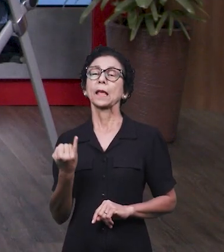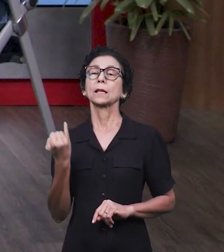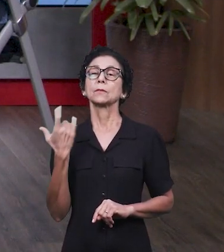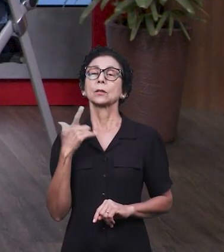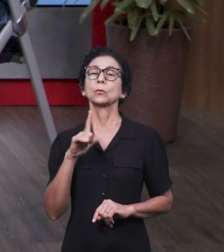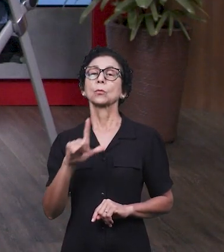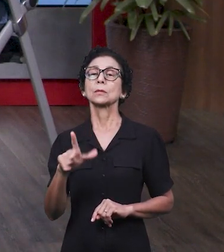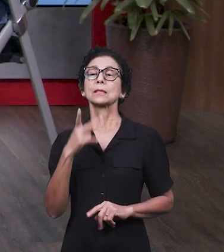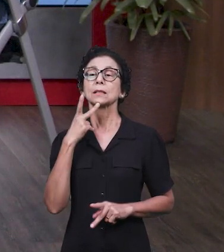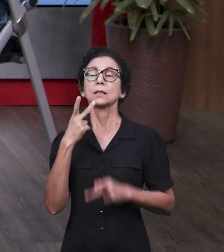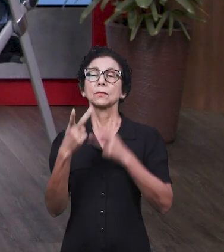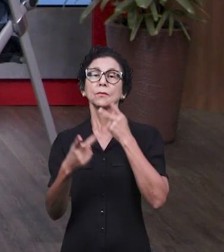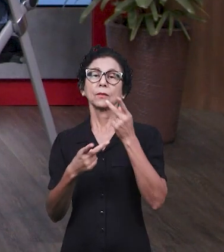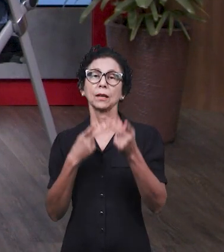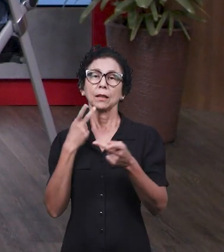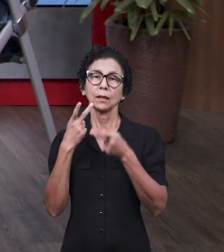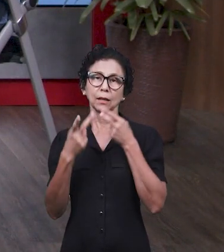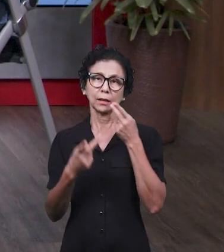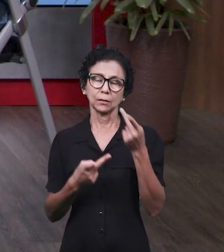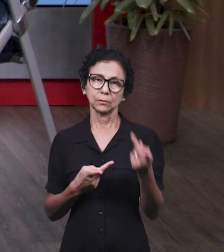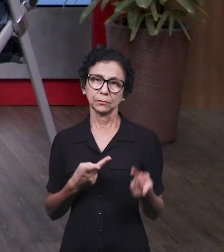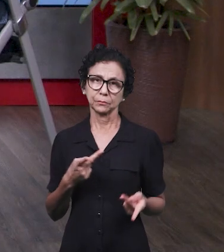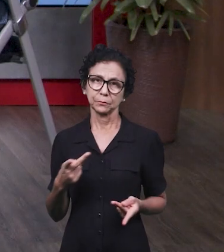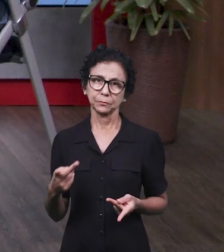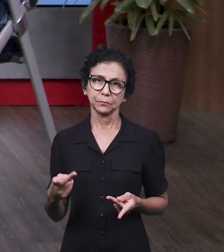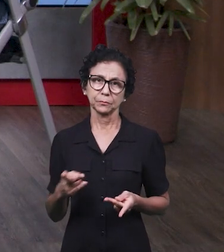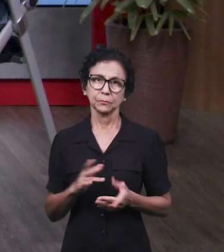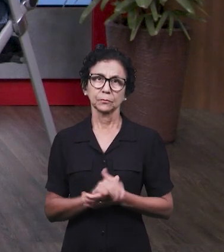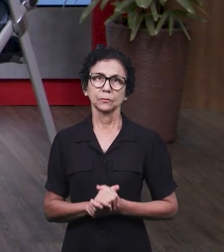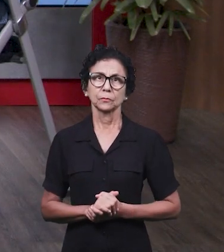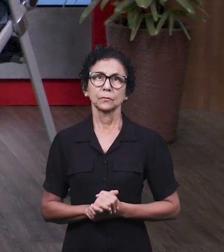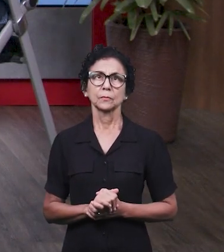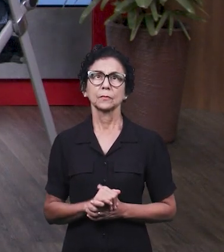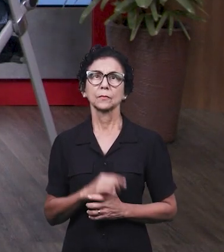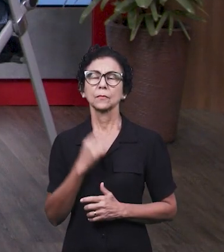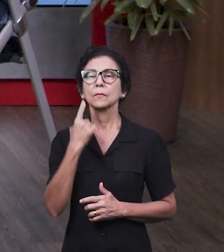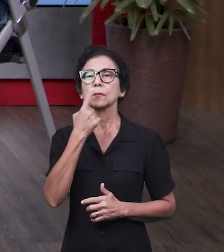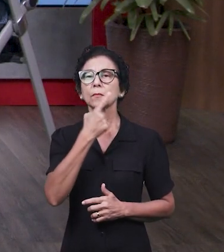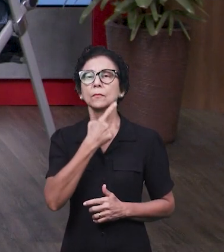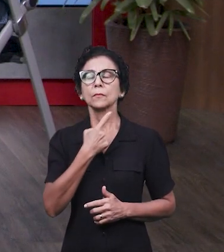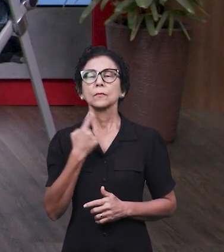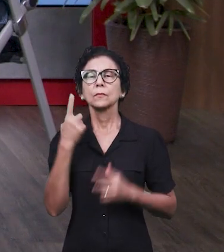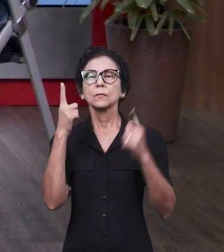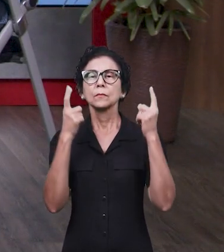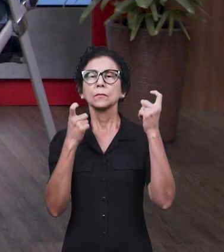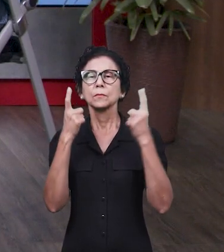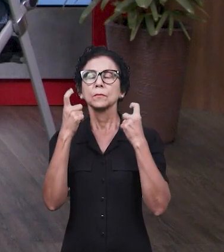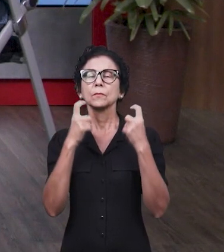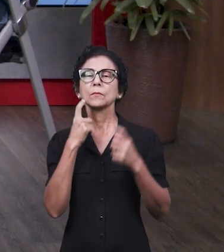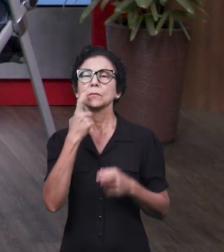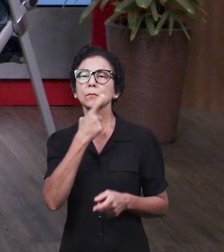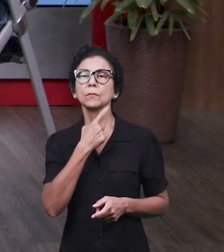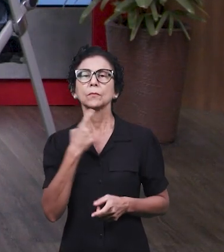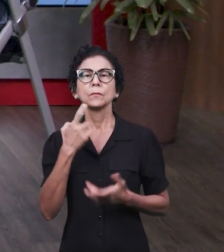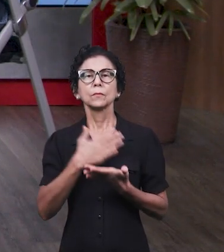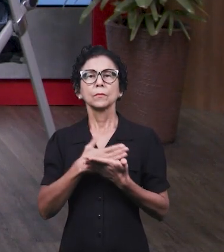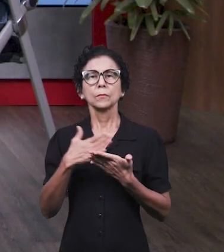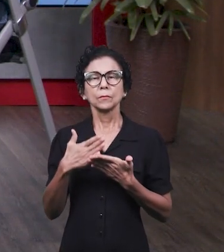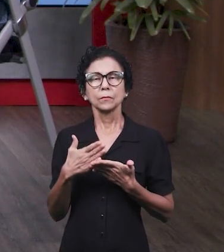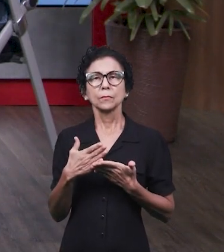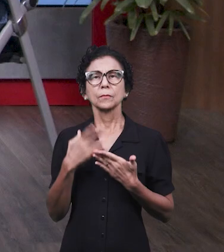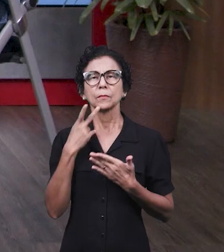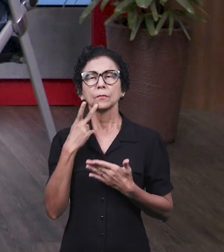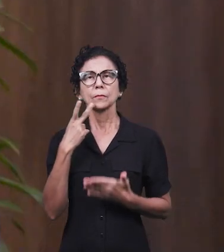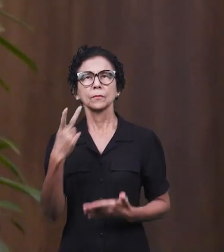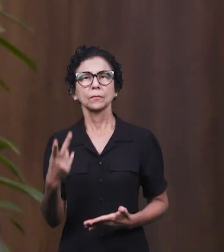Ele primeiro ouve o exemplo, vê como é que articula para depois começar a falar. E